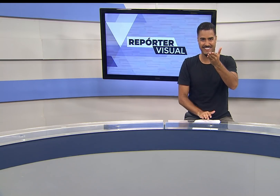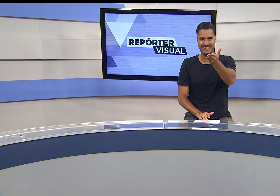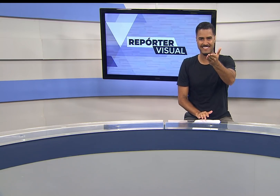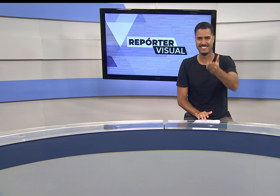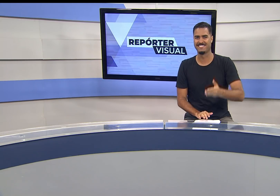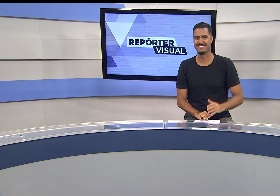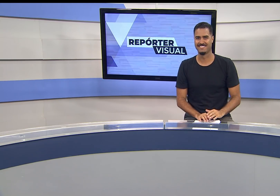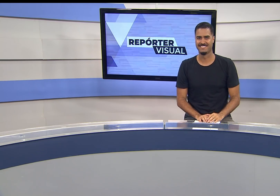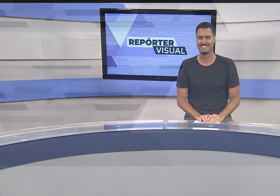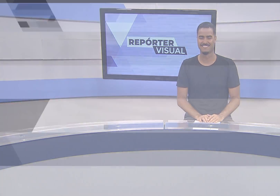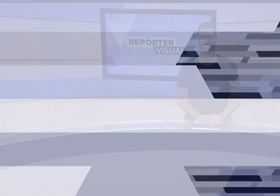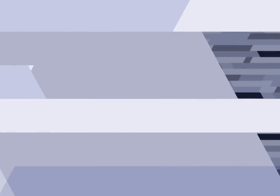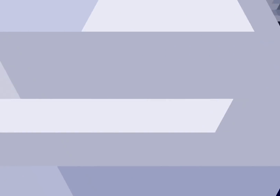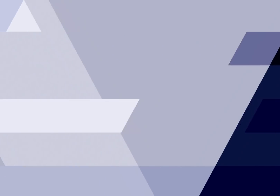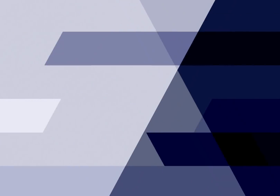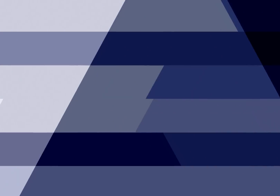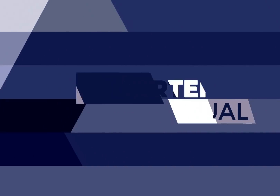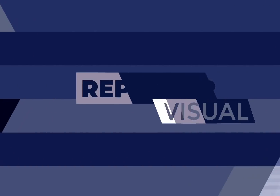em Libras.